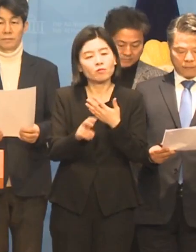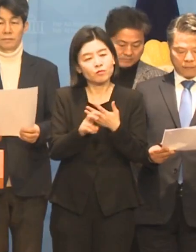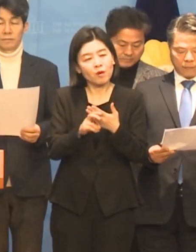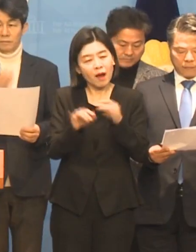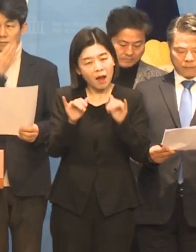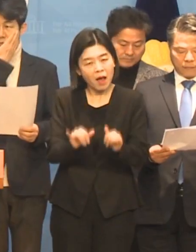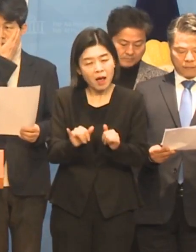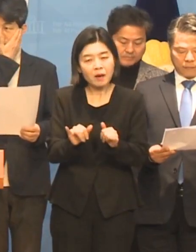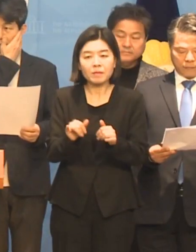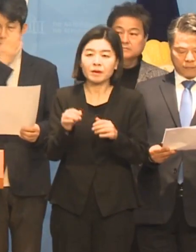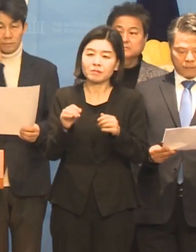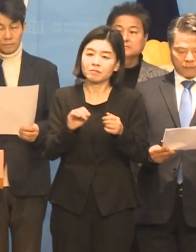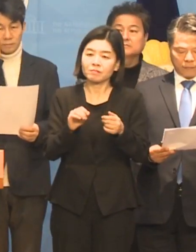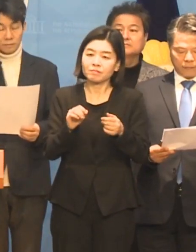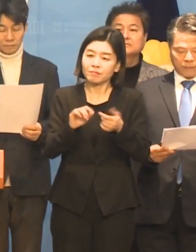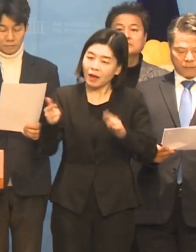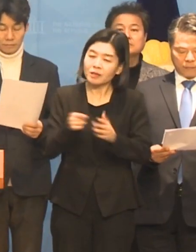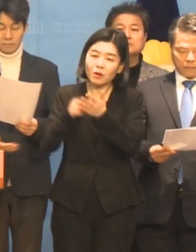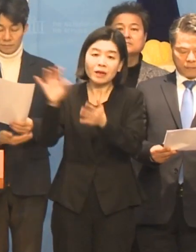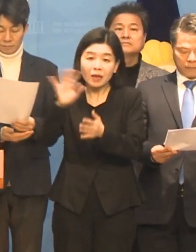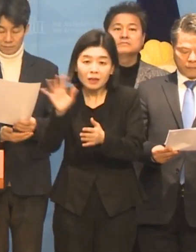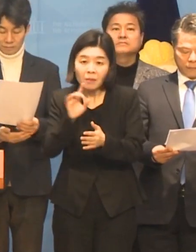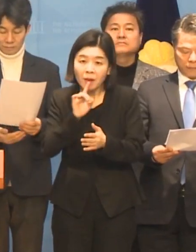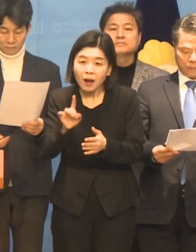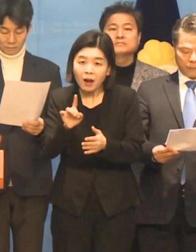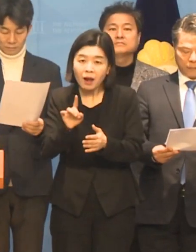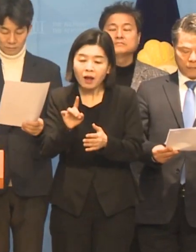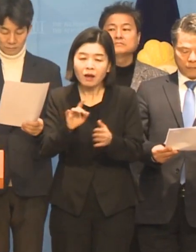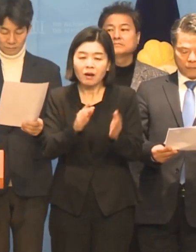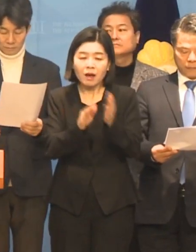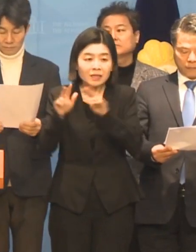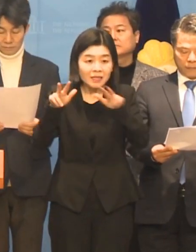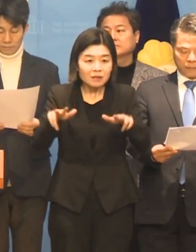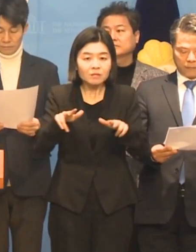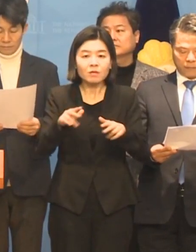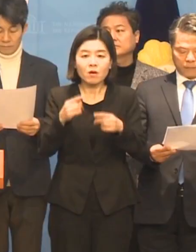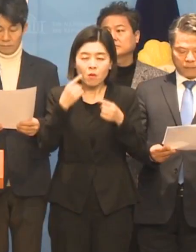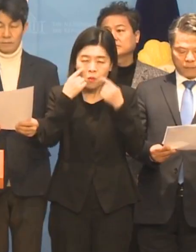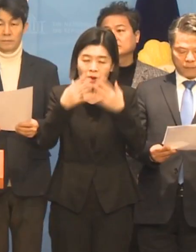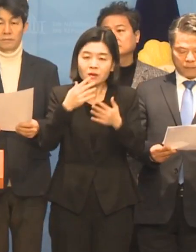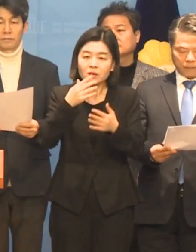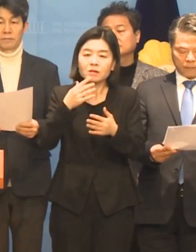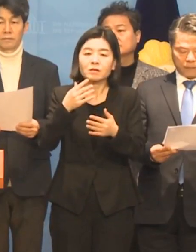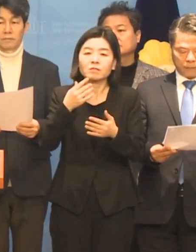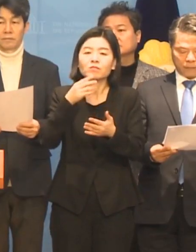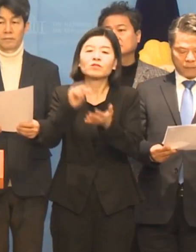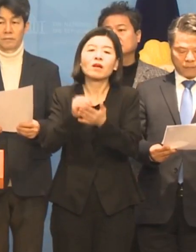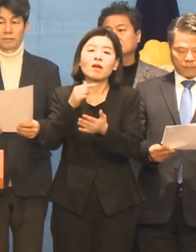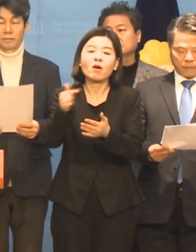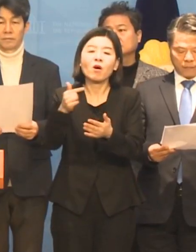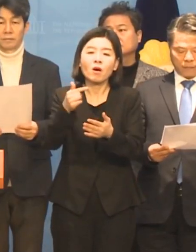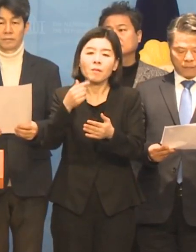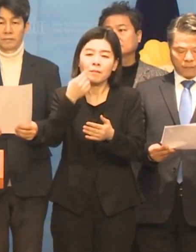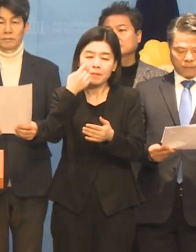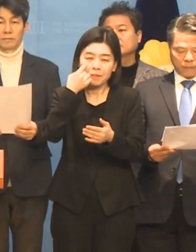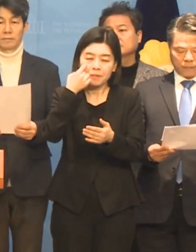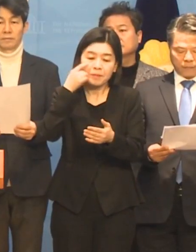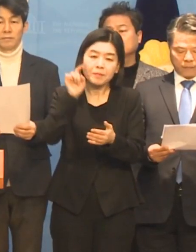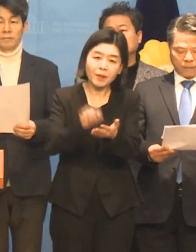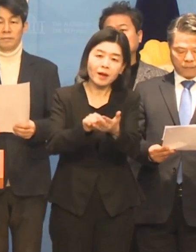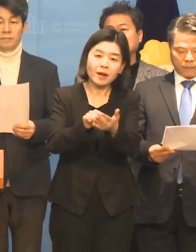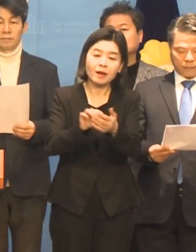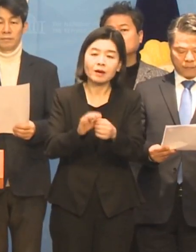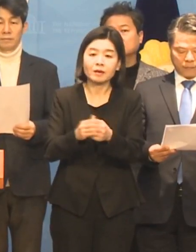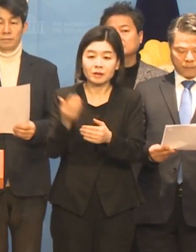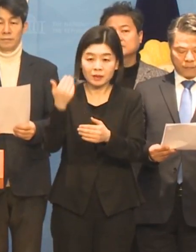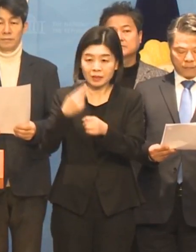명백한 궤변임이 최근 언론 보도를 통해 드러났습니다. 불과 2년 전인 2023년에도 검찰은